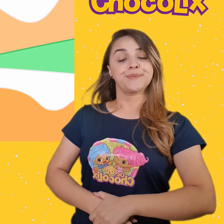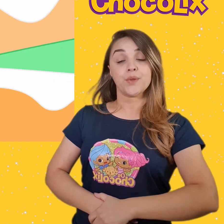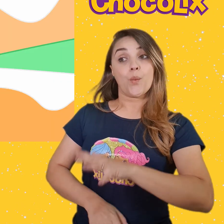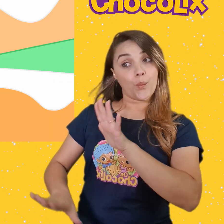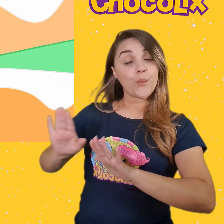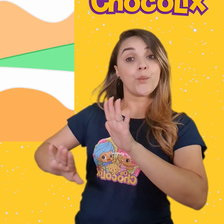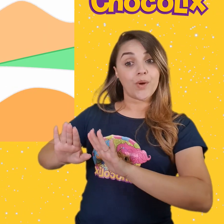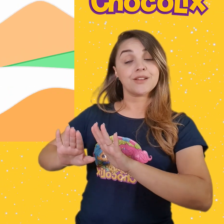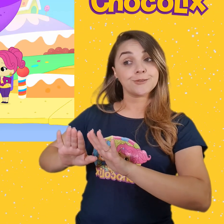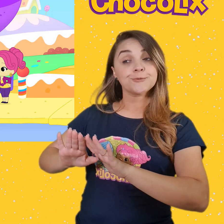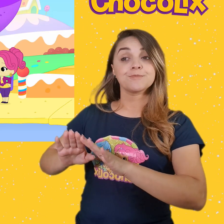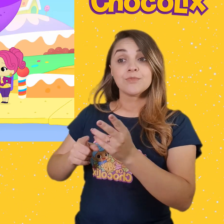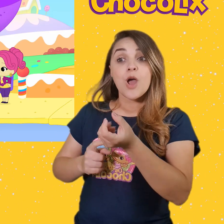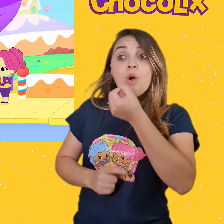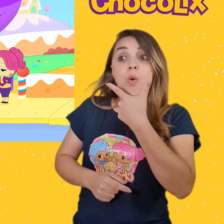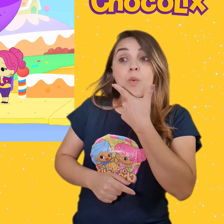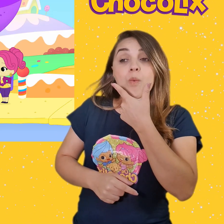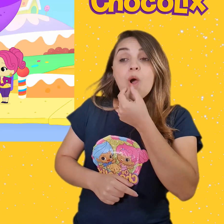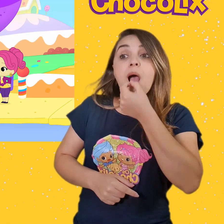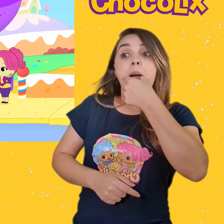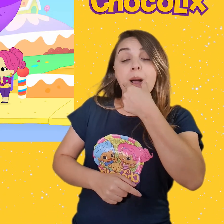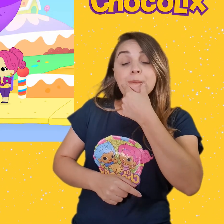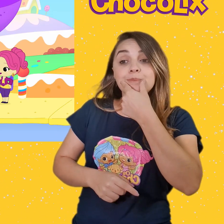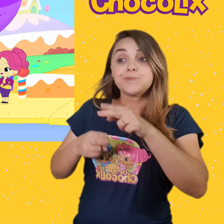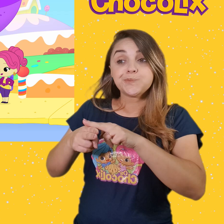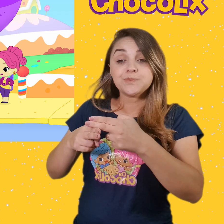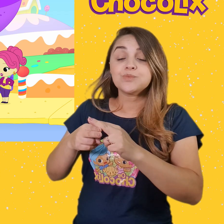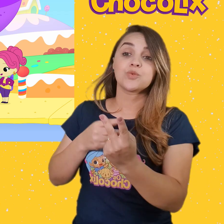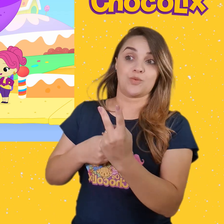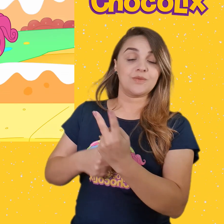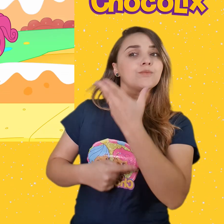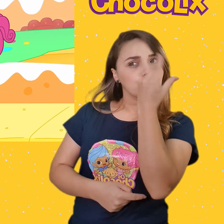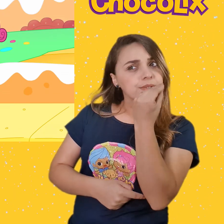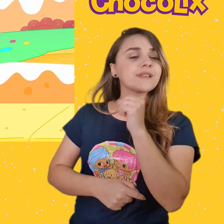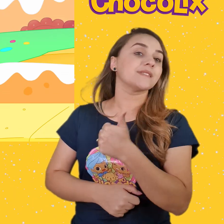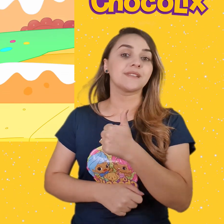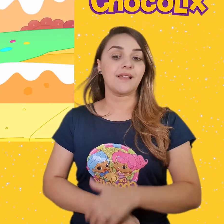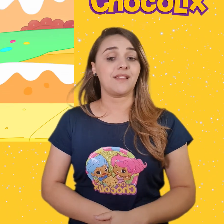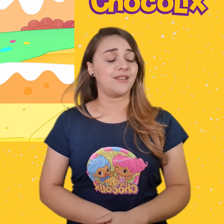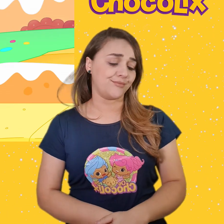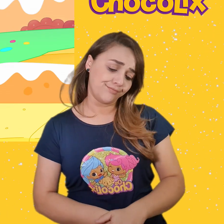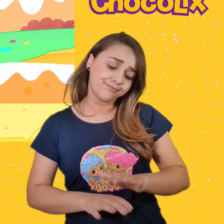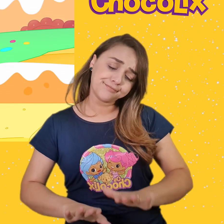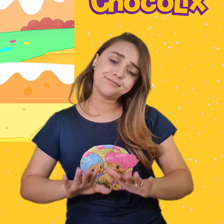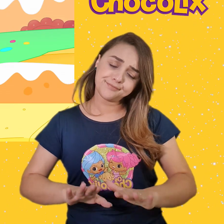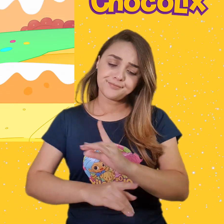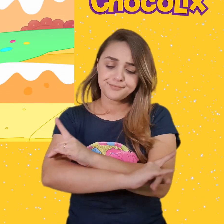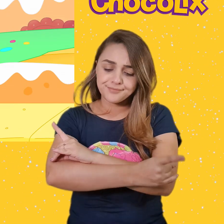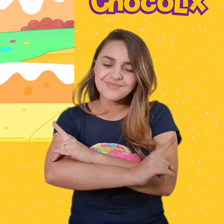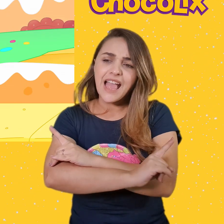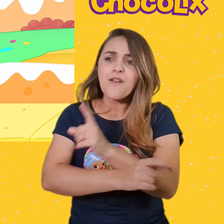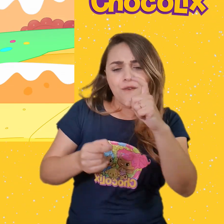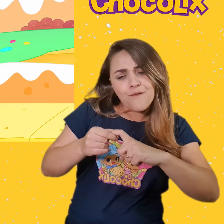Chocofix. Pode deixar, mamãe. Tchau! Não fique assim, Doce Cookie. Daqui a pouco